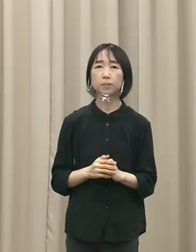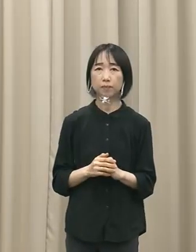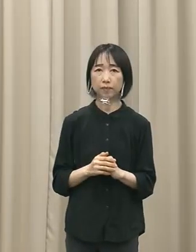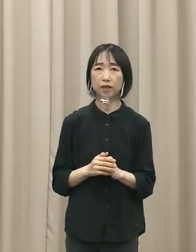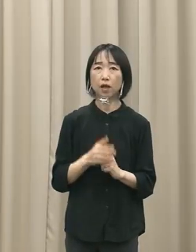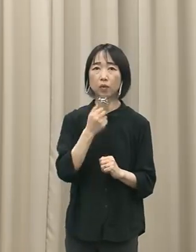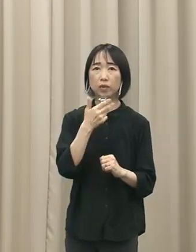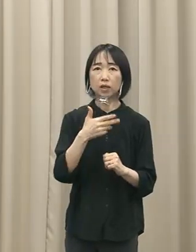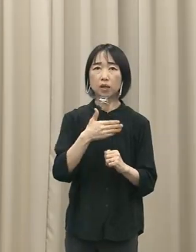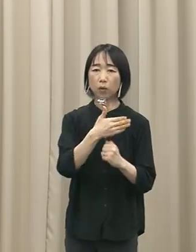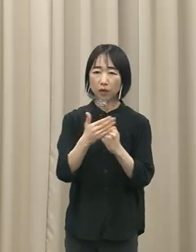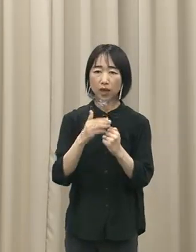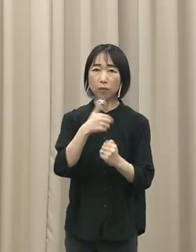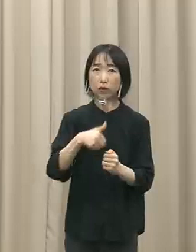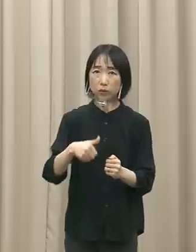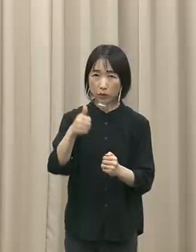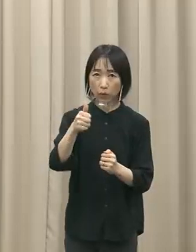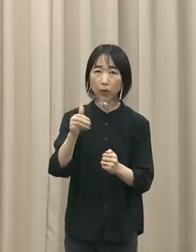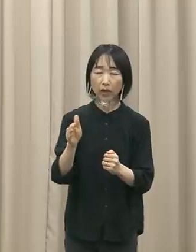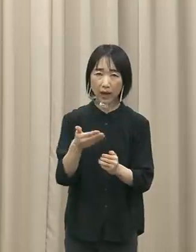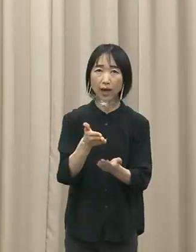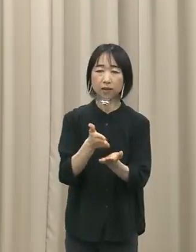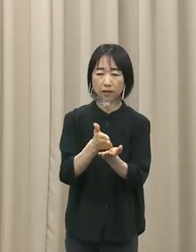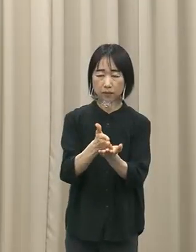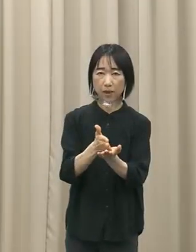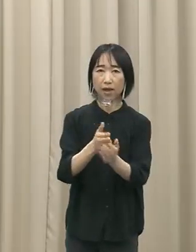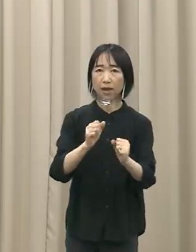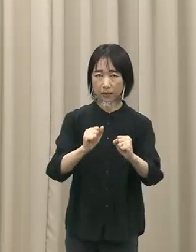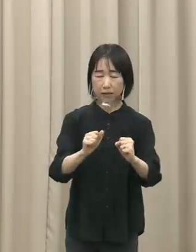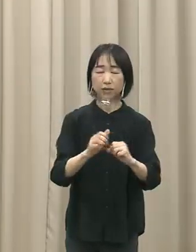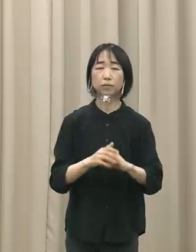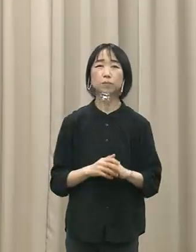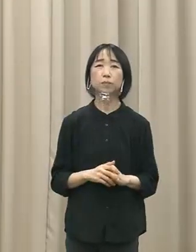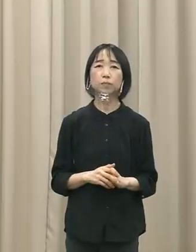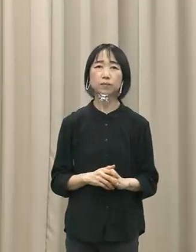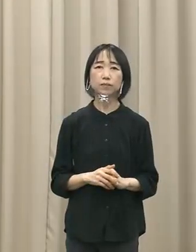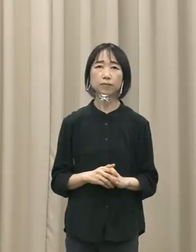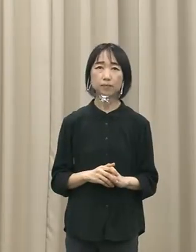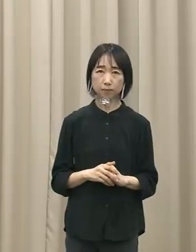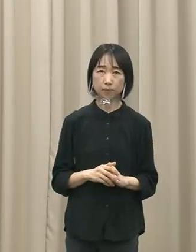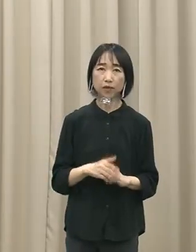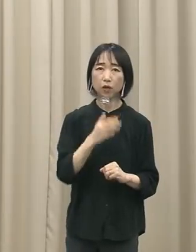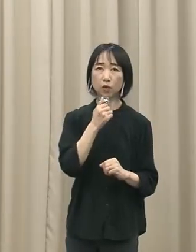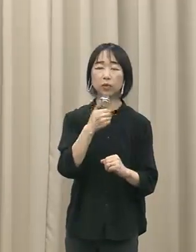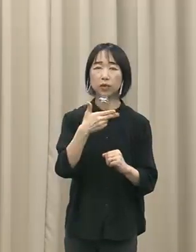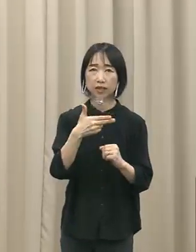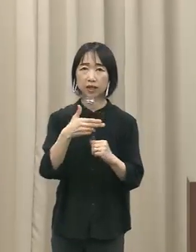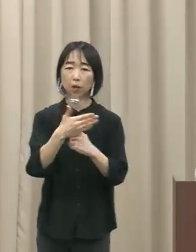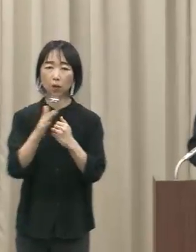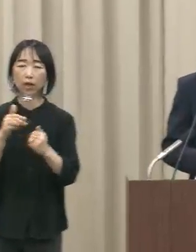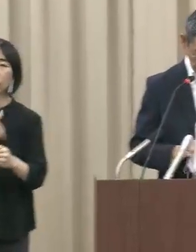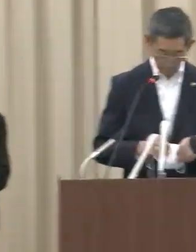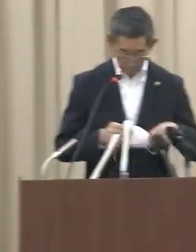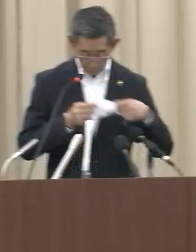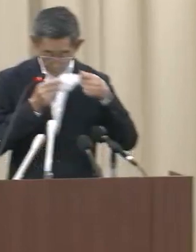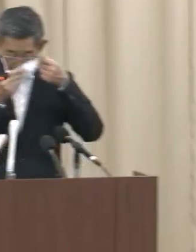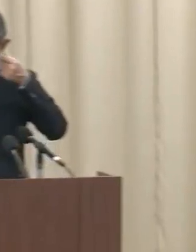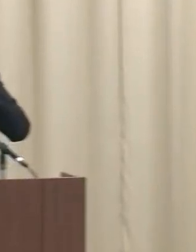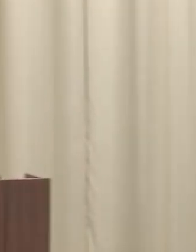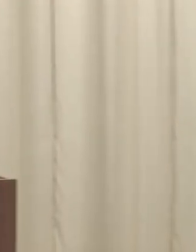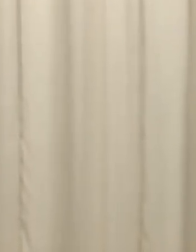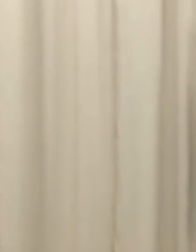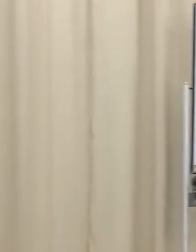証券部長よりお配りした資料の説明を申し上げます。 はい、副証券部長の原垣です。よろしくお願いいた